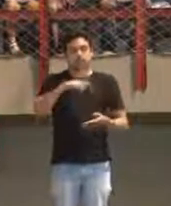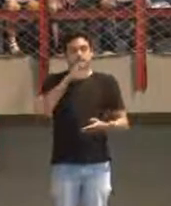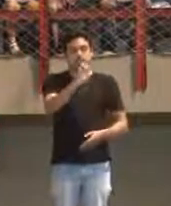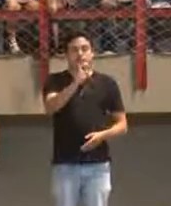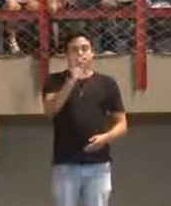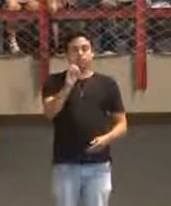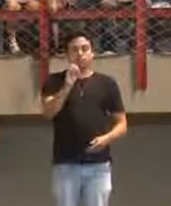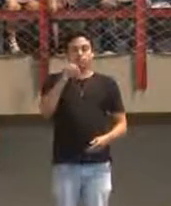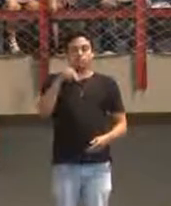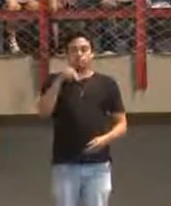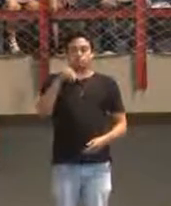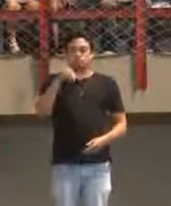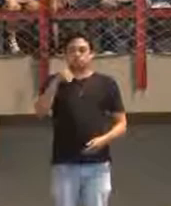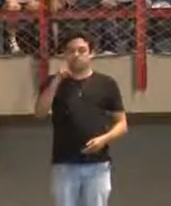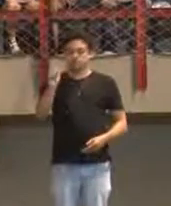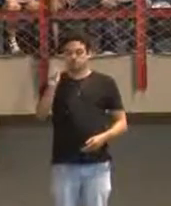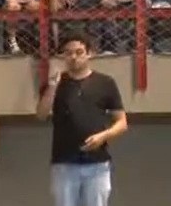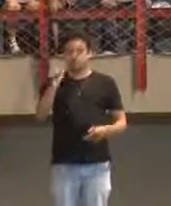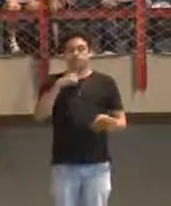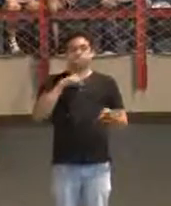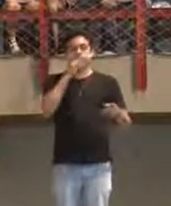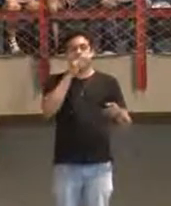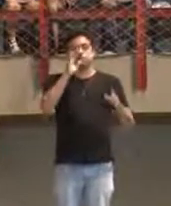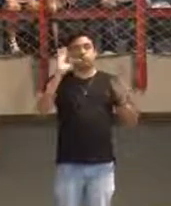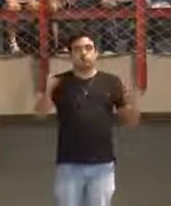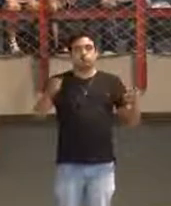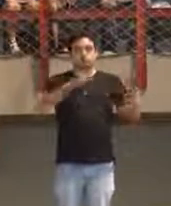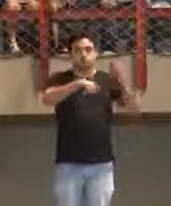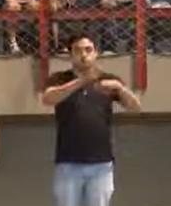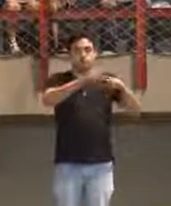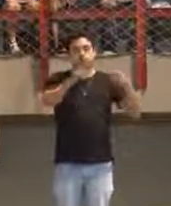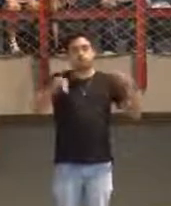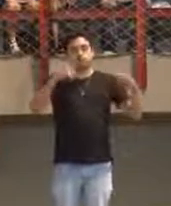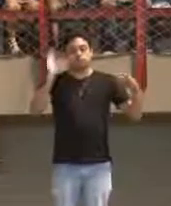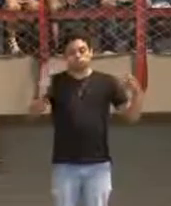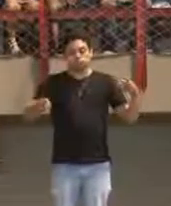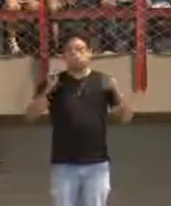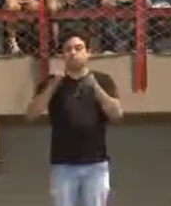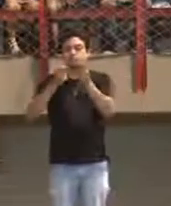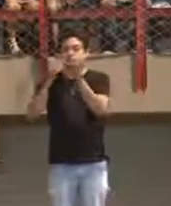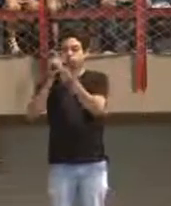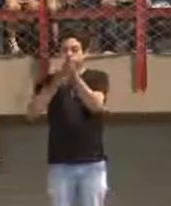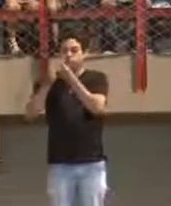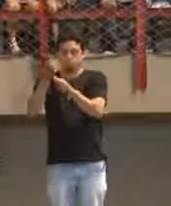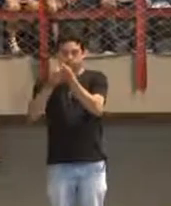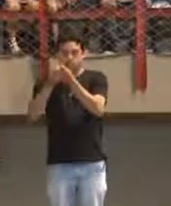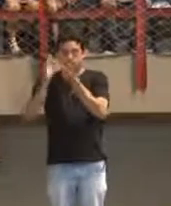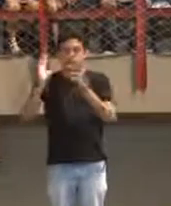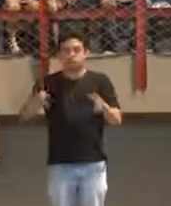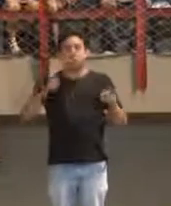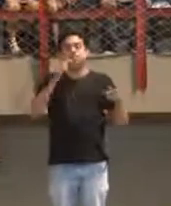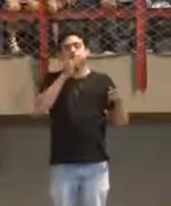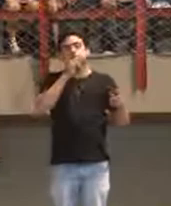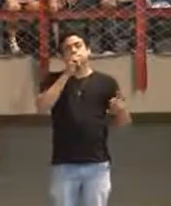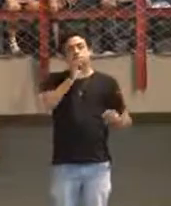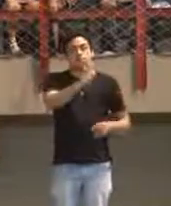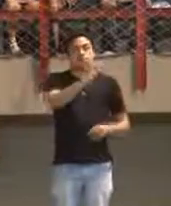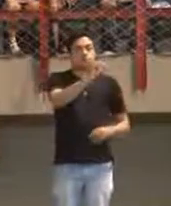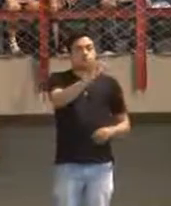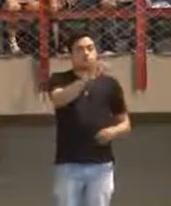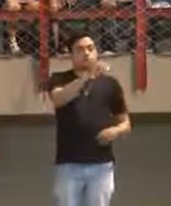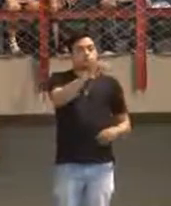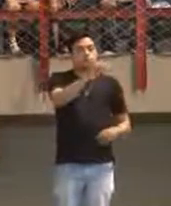Economia. Misturam economia com econômica. Econômica